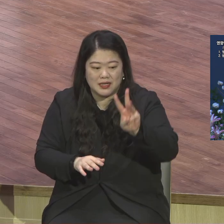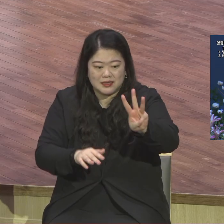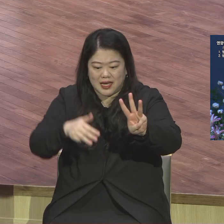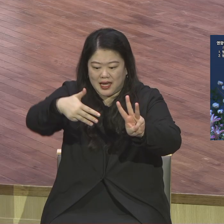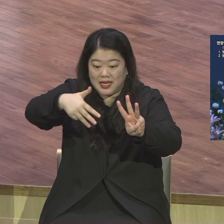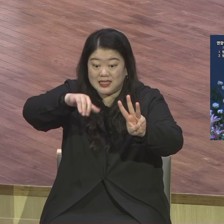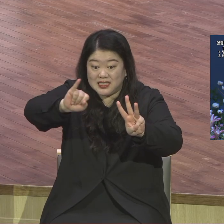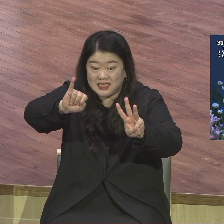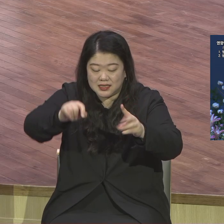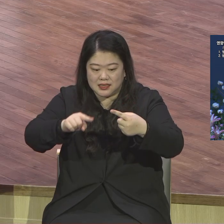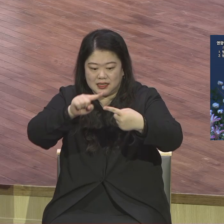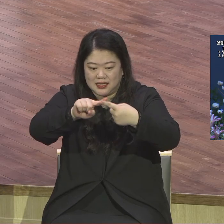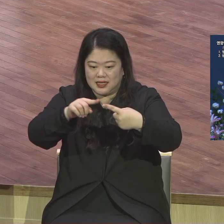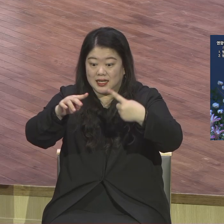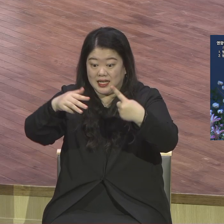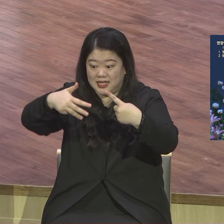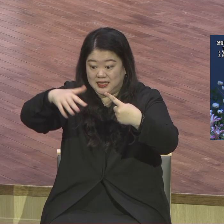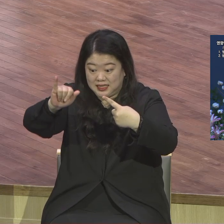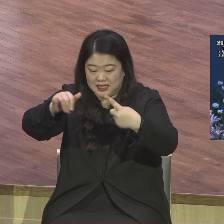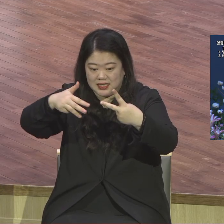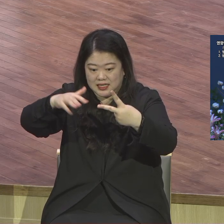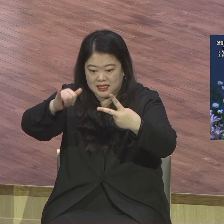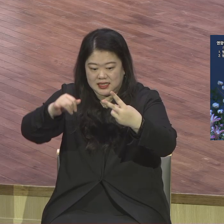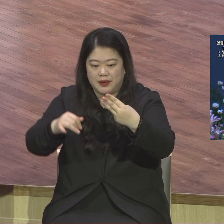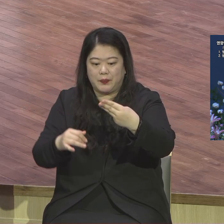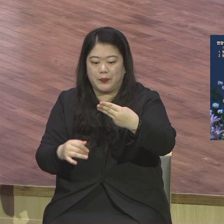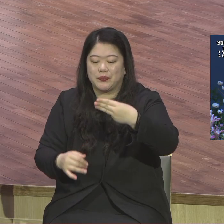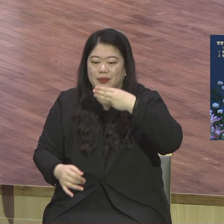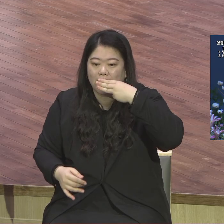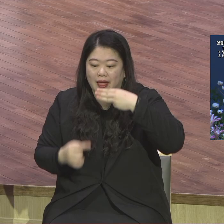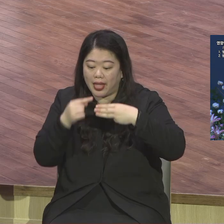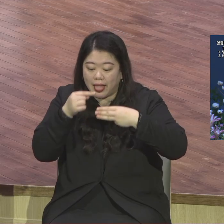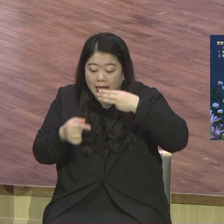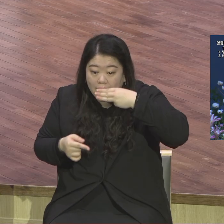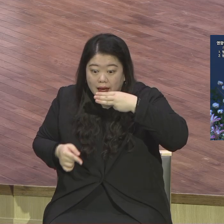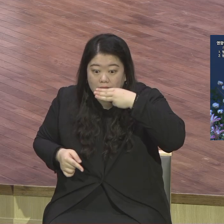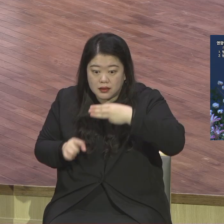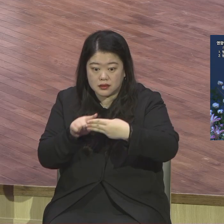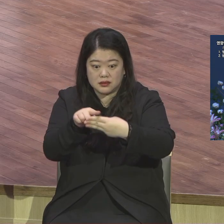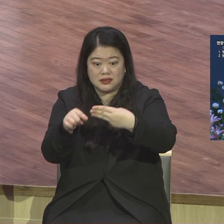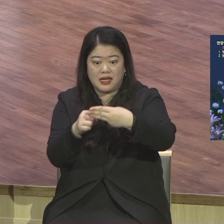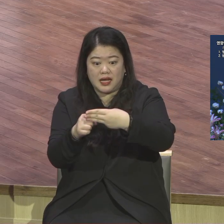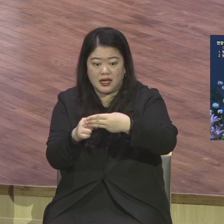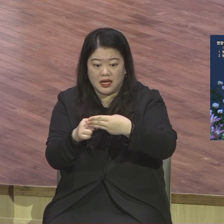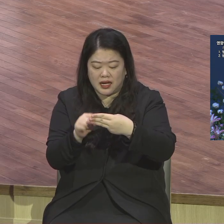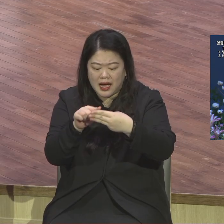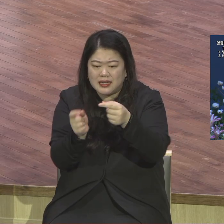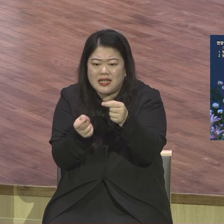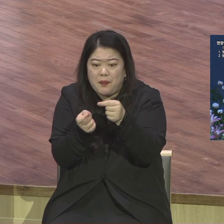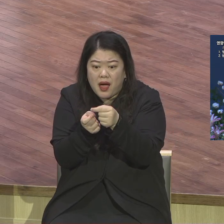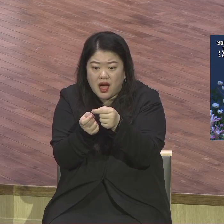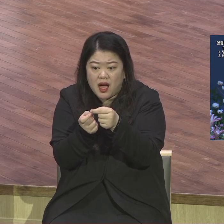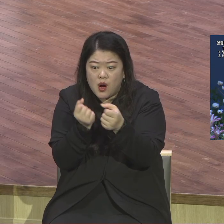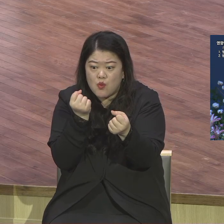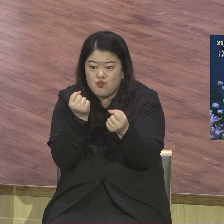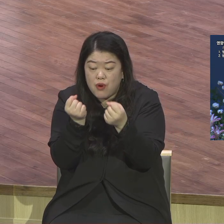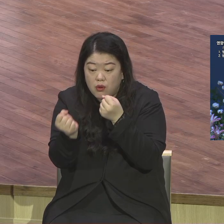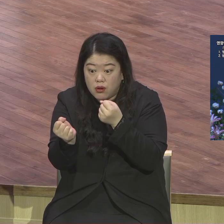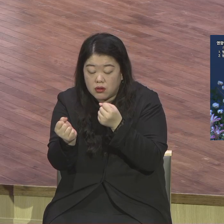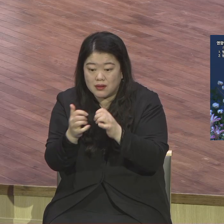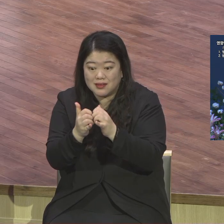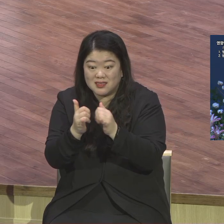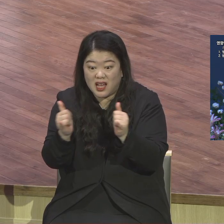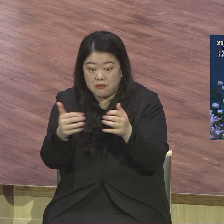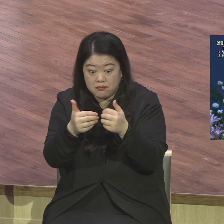말의 중요성은요, 사실 아무리 강조해도 지나치지 않는다. 당장 지금 정치권